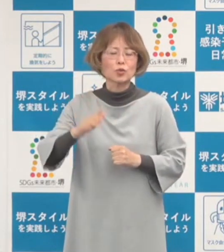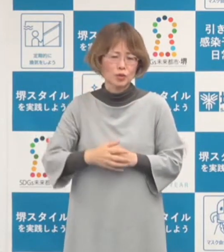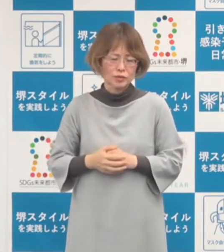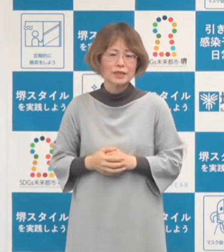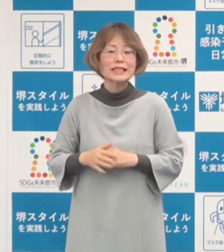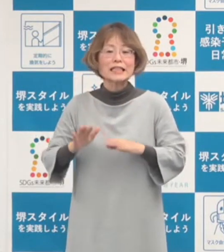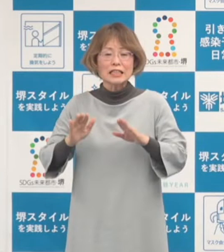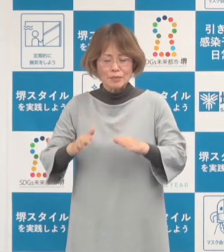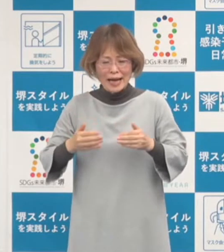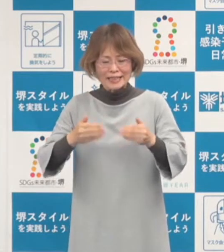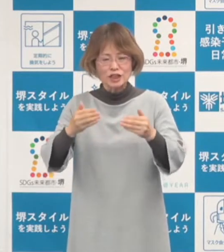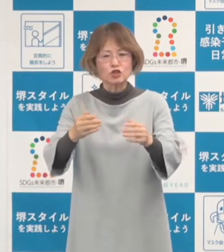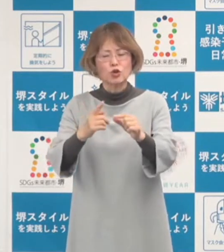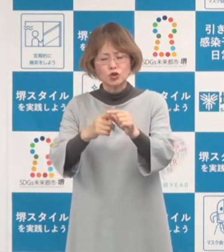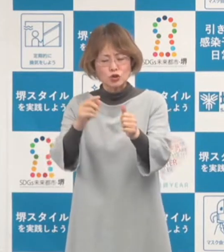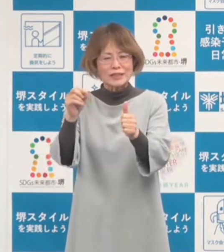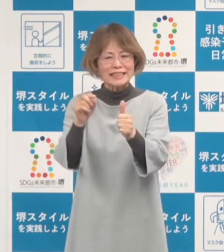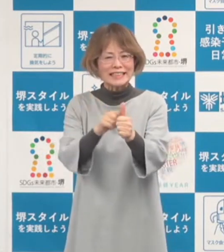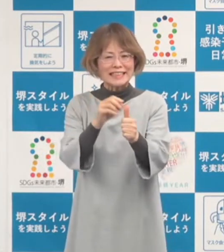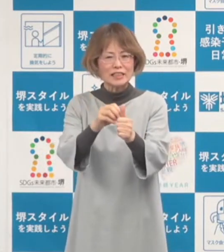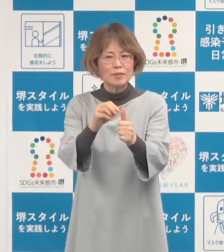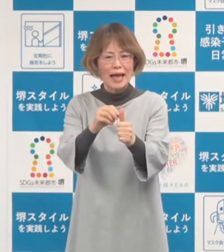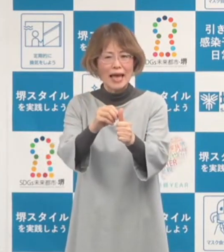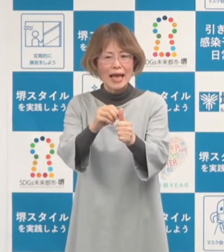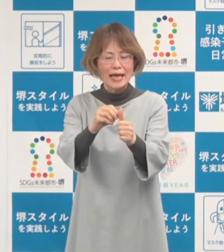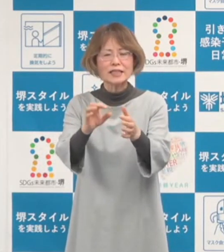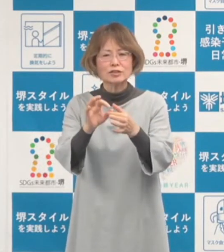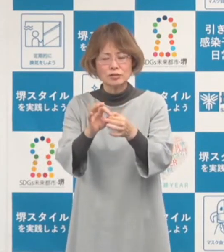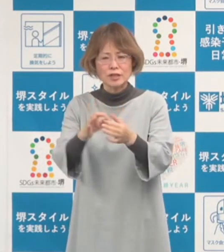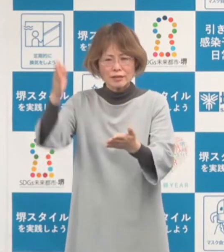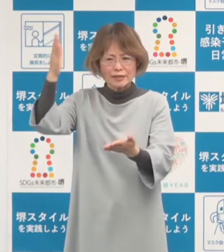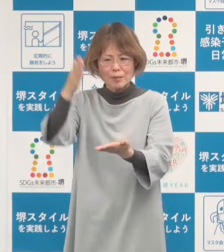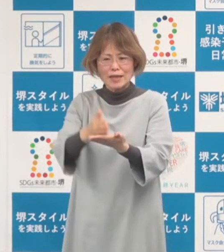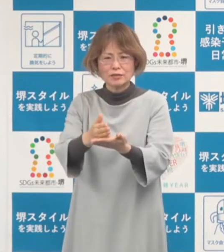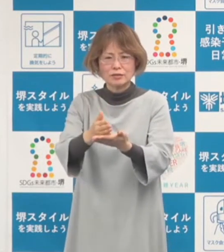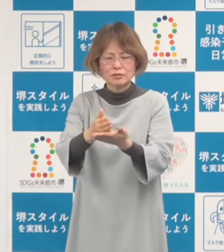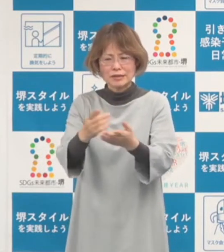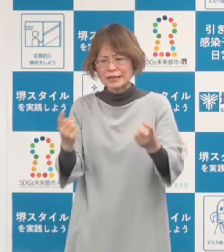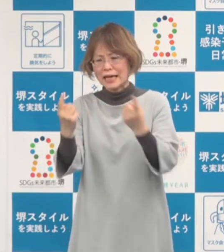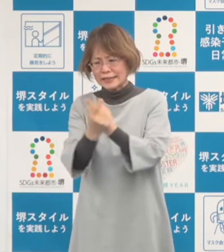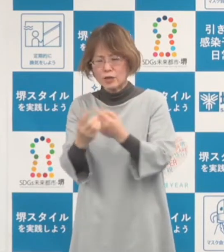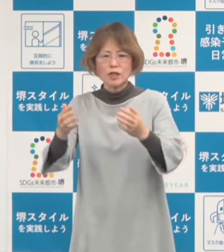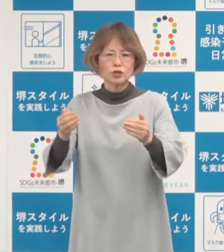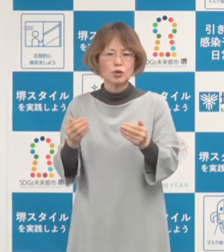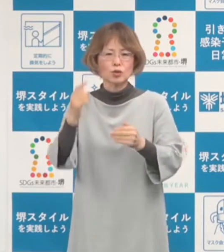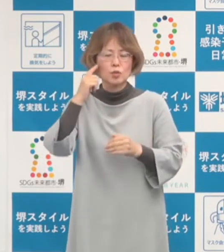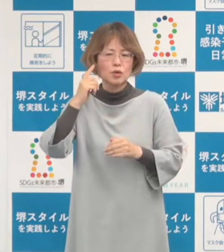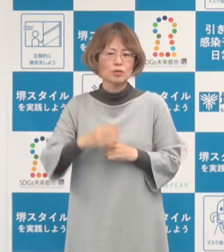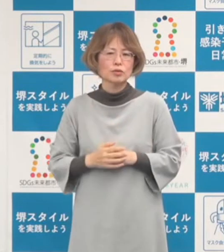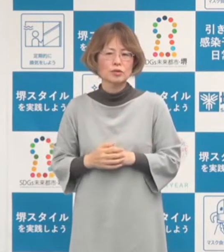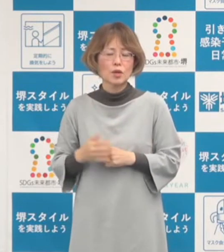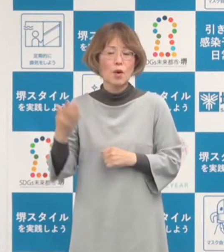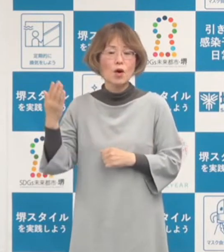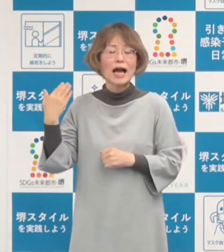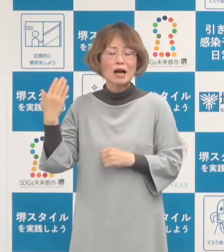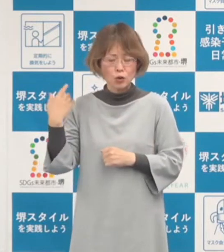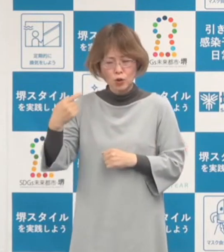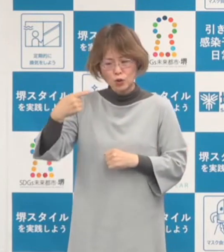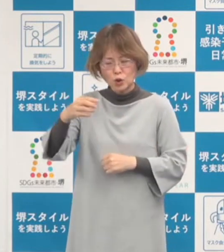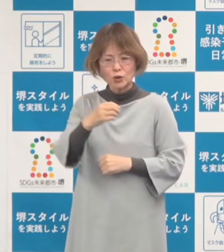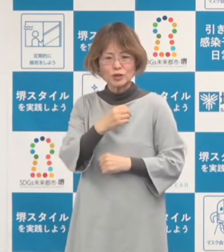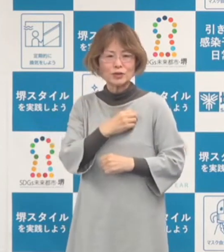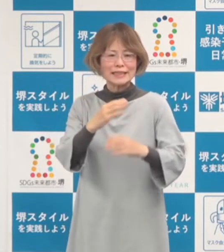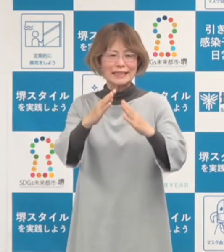進行中のいじめについてはすぐにそれをやめさせる、改善に向かわせることは必要だと思いますが、過去の教育委員会や学校